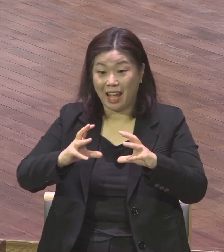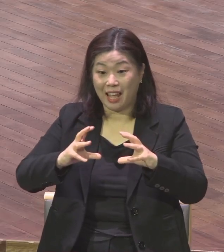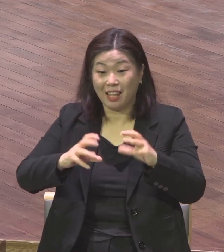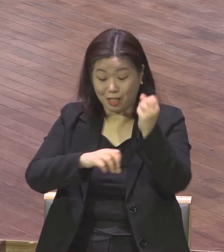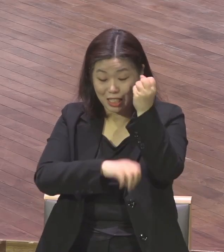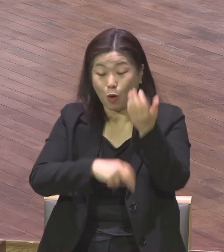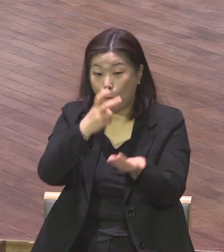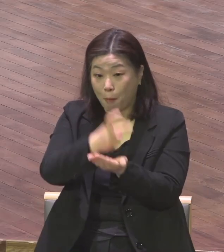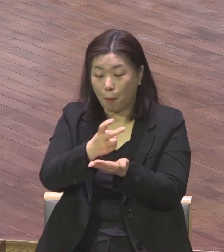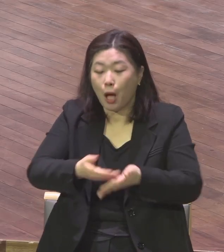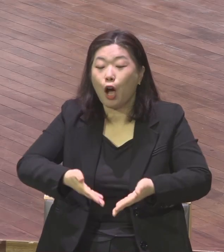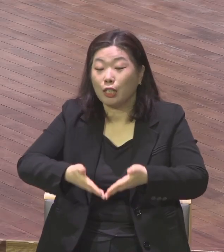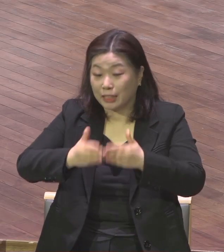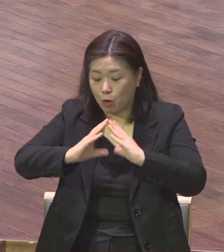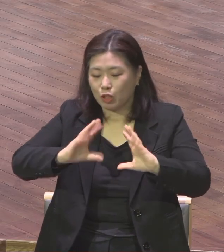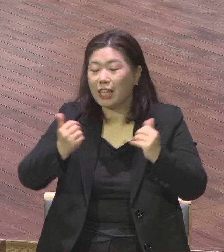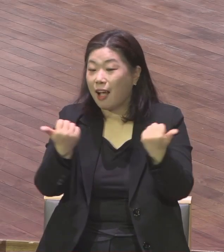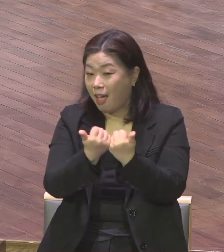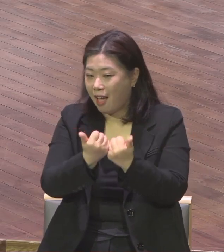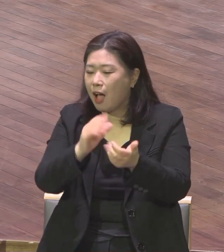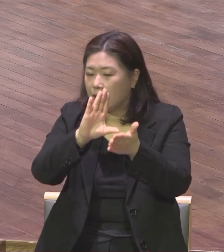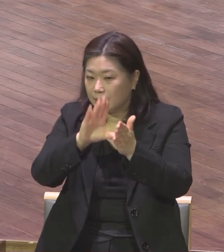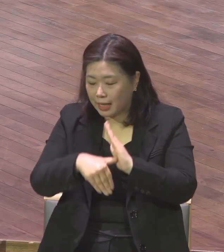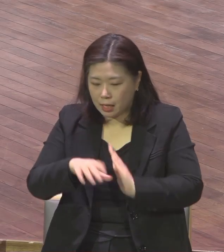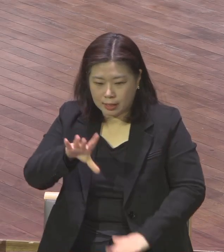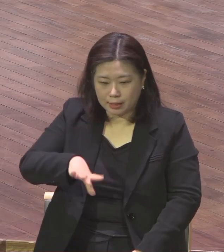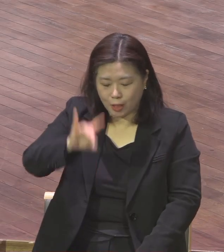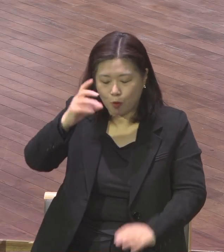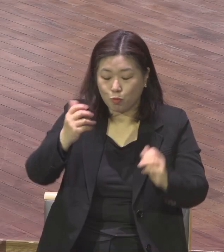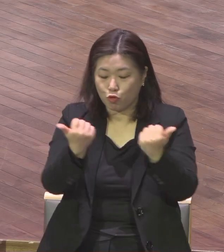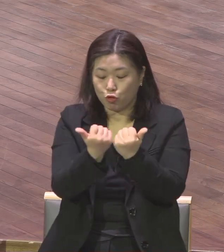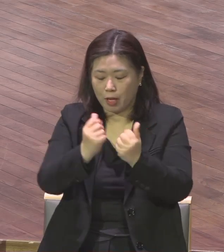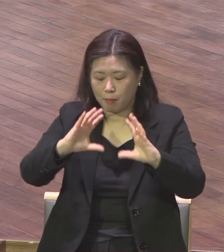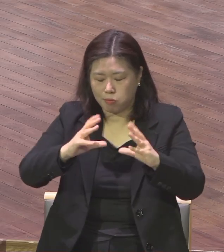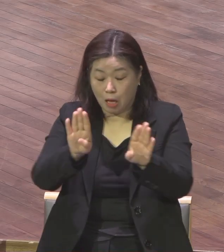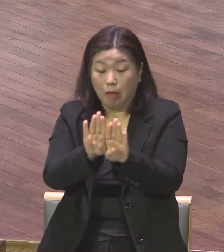그때 대표 기도한 분이 누구냐?